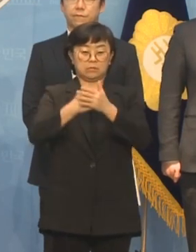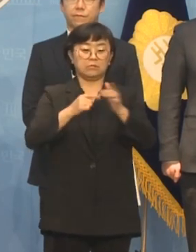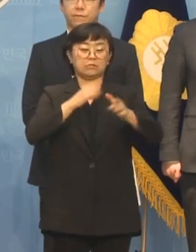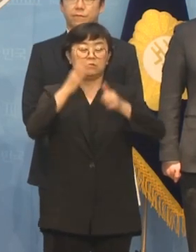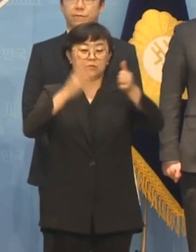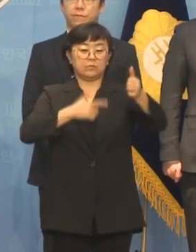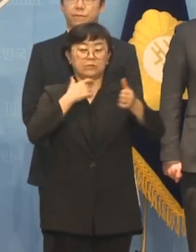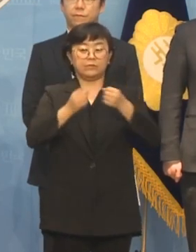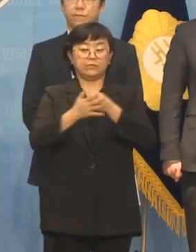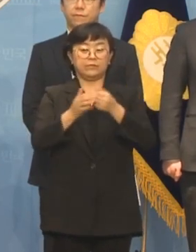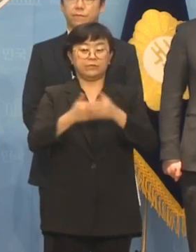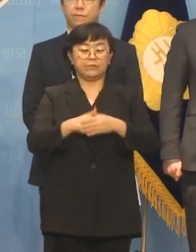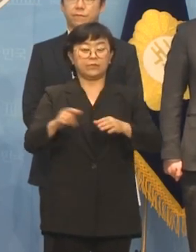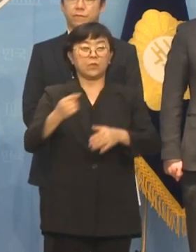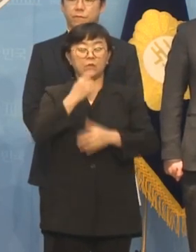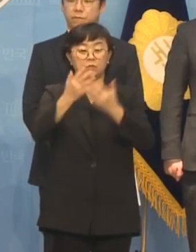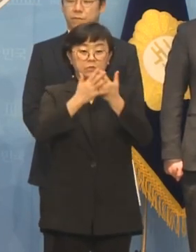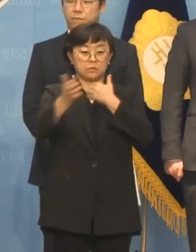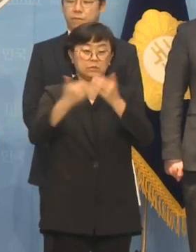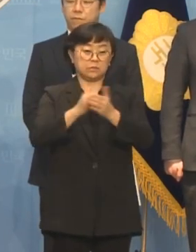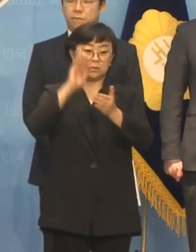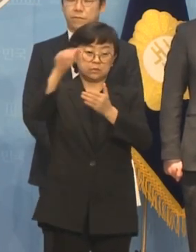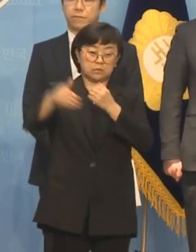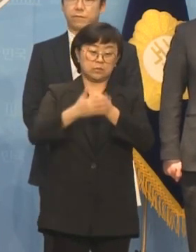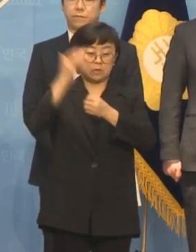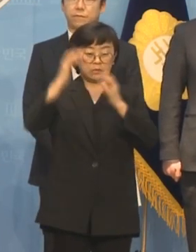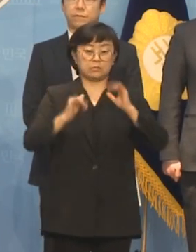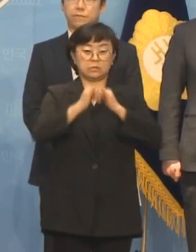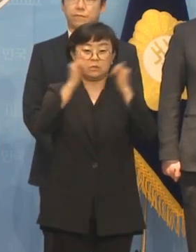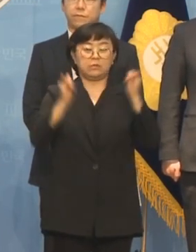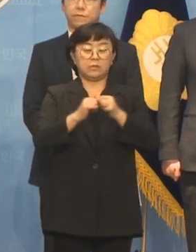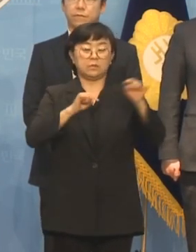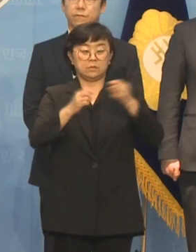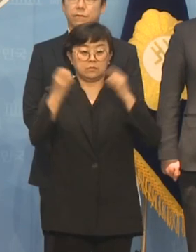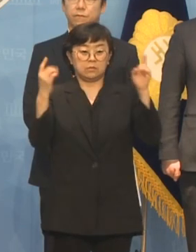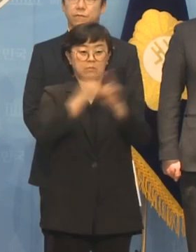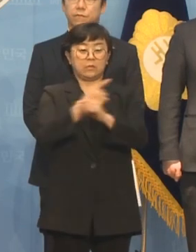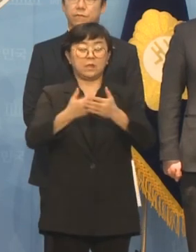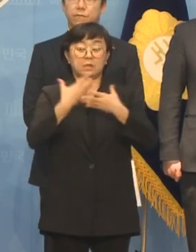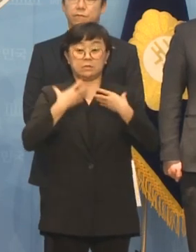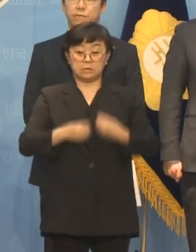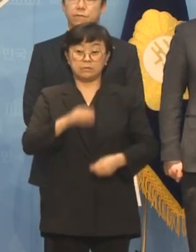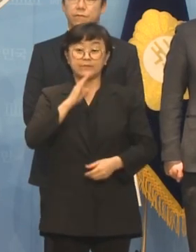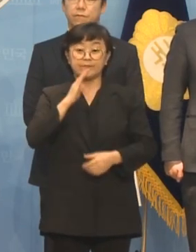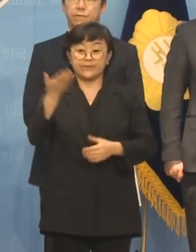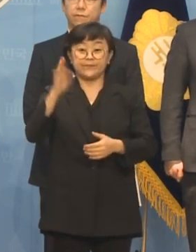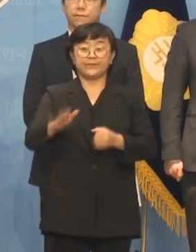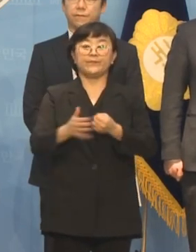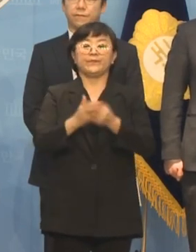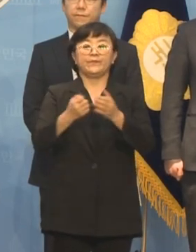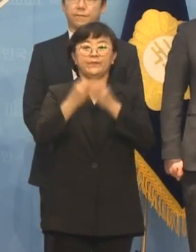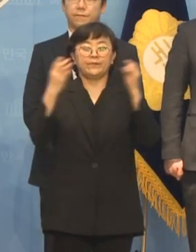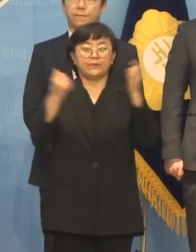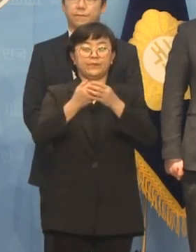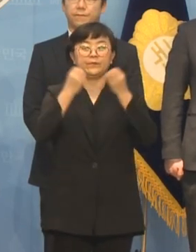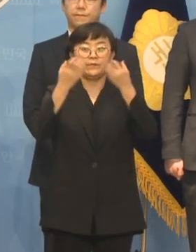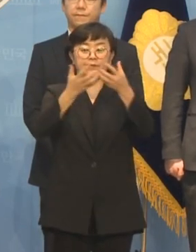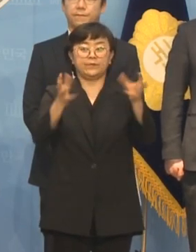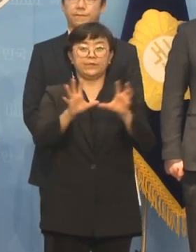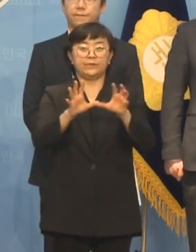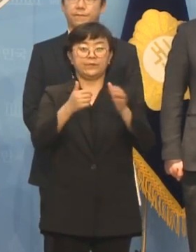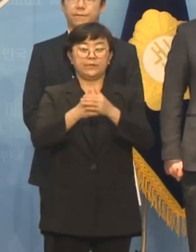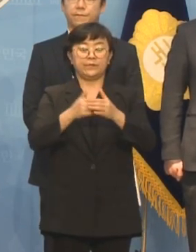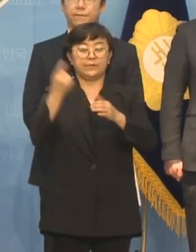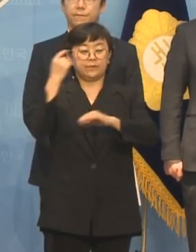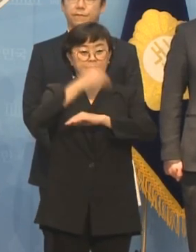호소드립니다. 촛불 이후에 퇴행하는 한국사회의 정치개혁에 대한 실망에도 불구하고 개혁연합신당의 이 같은